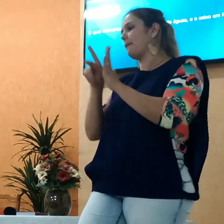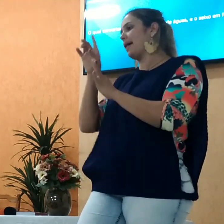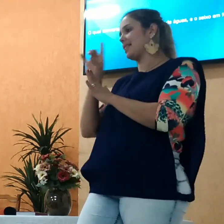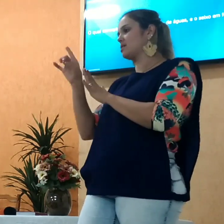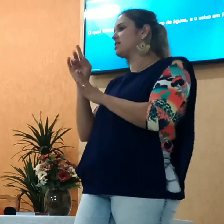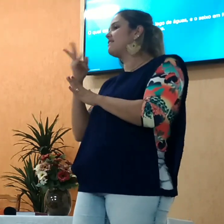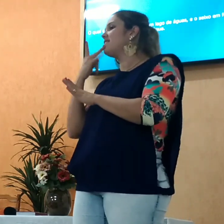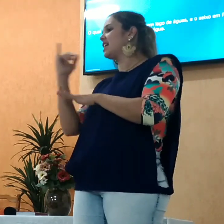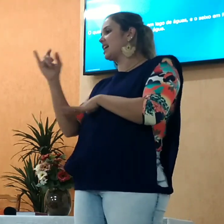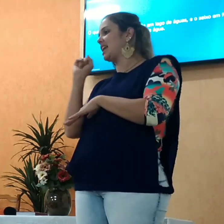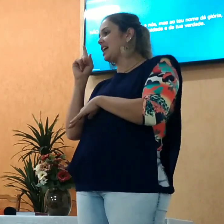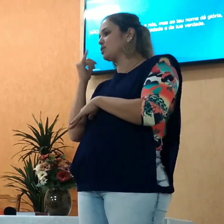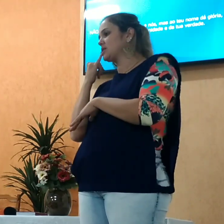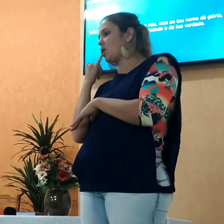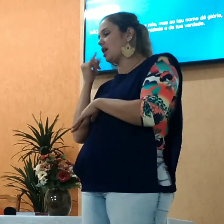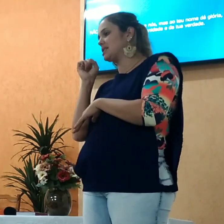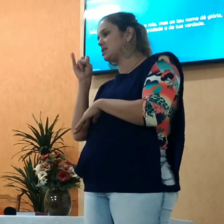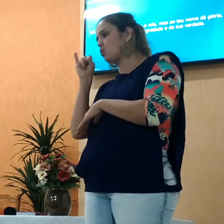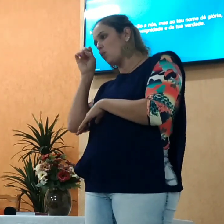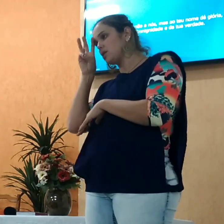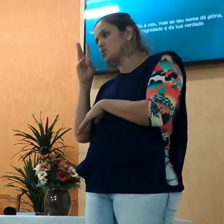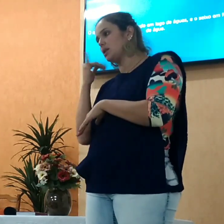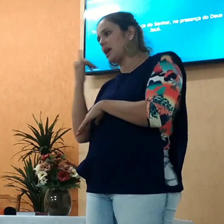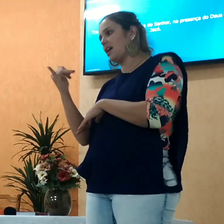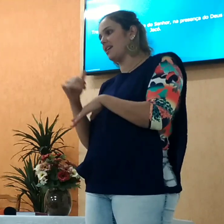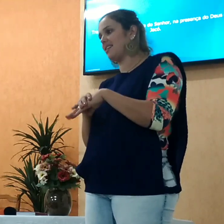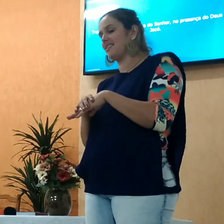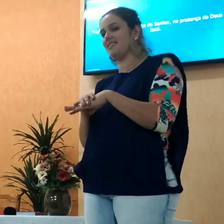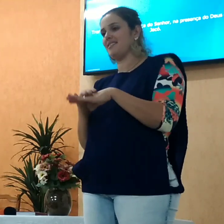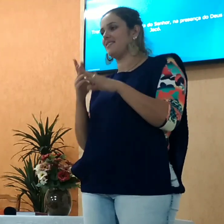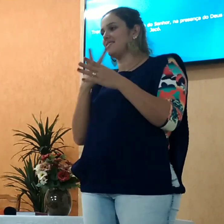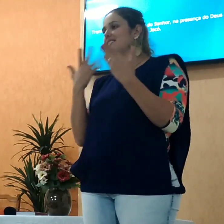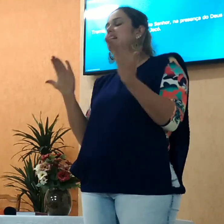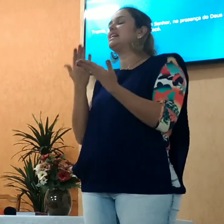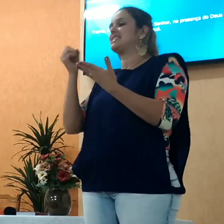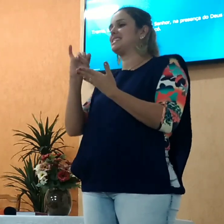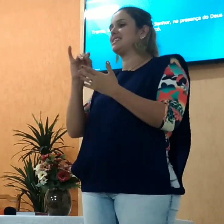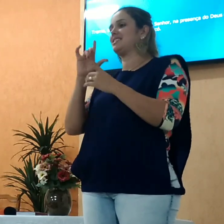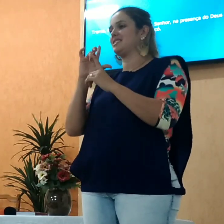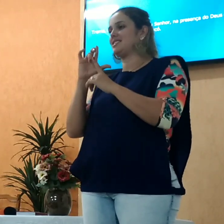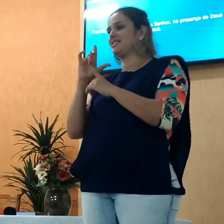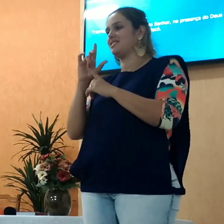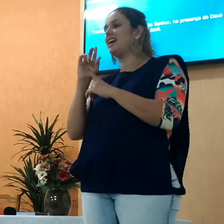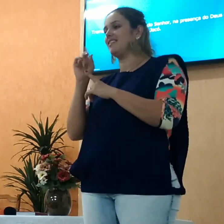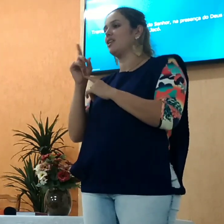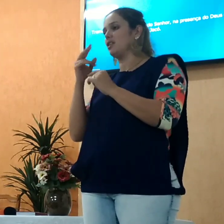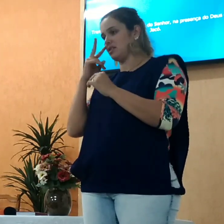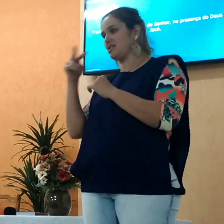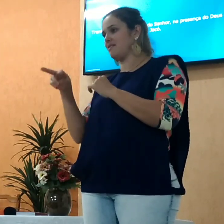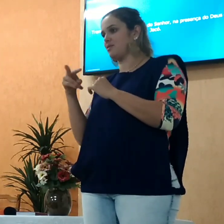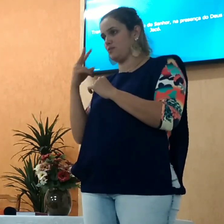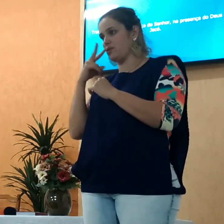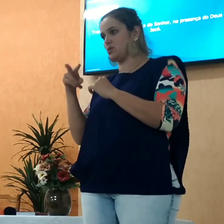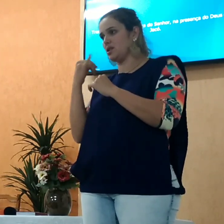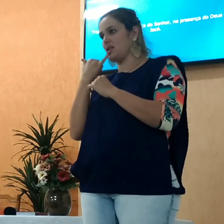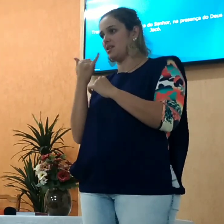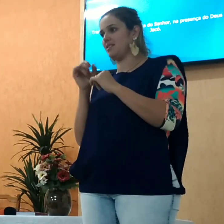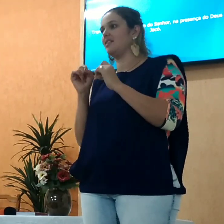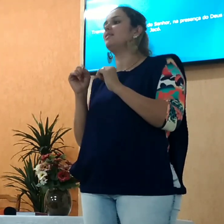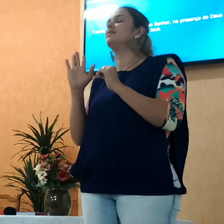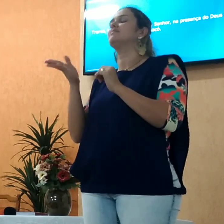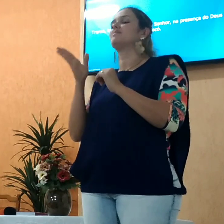mesmo salmista que perguntou o mar vermelho: por que fugiu o mar? Que perguntou o Jordão: por que você voltou atrás?